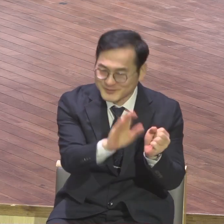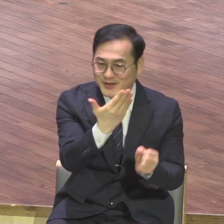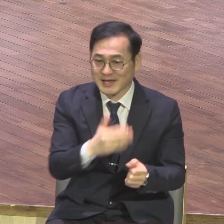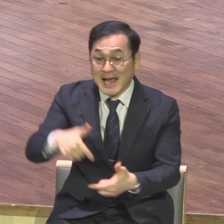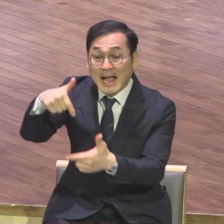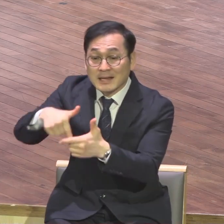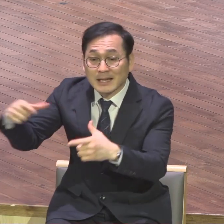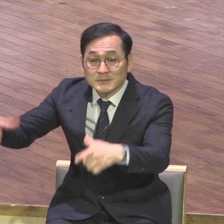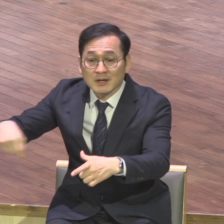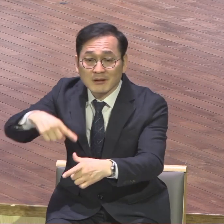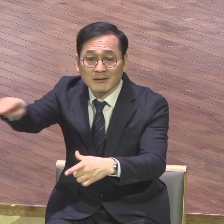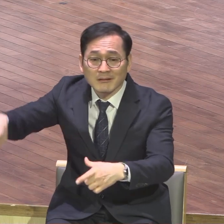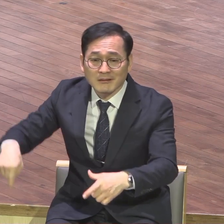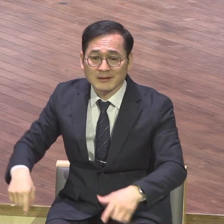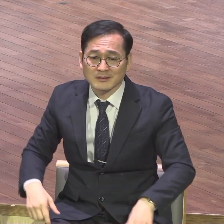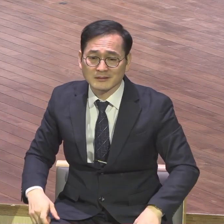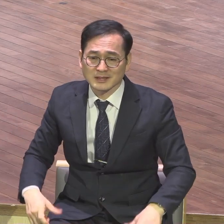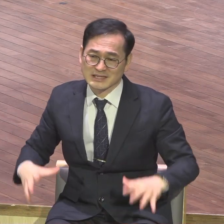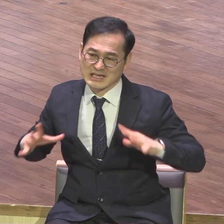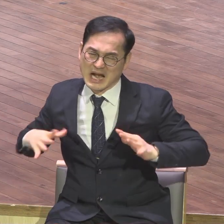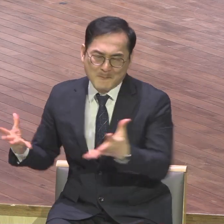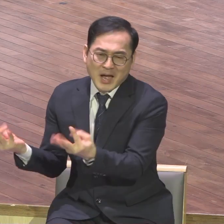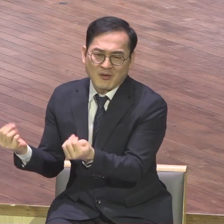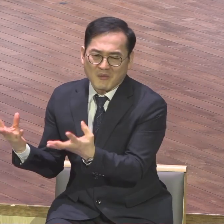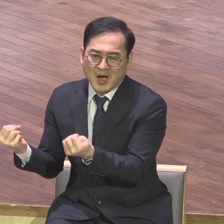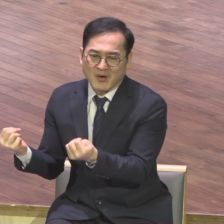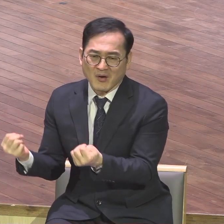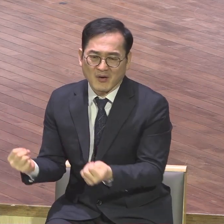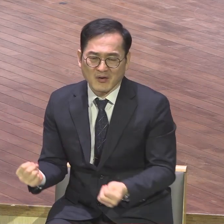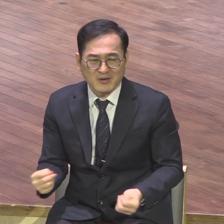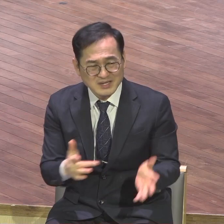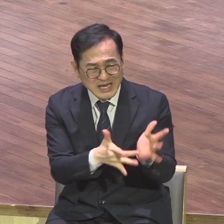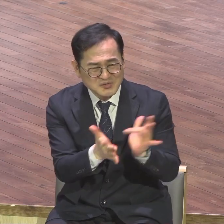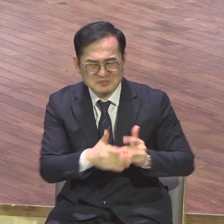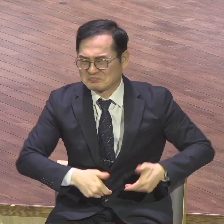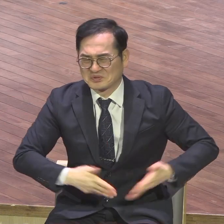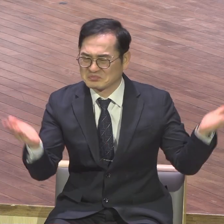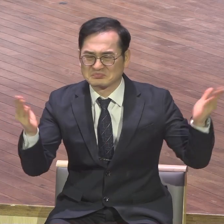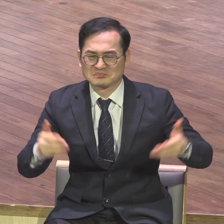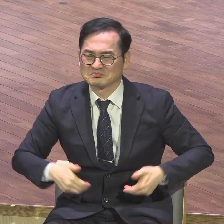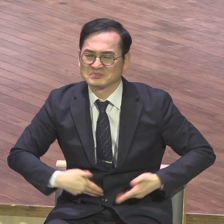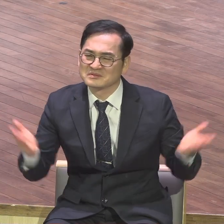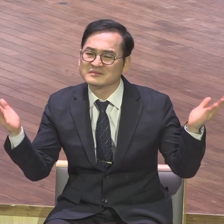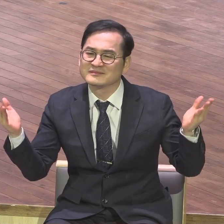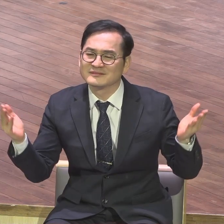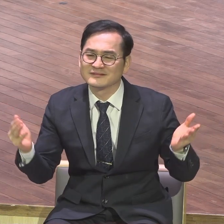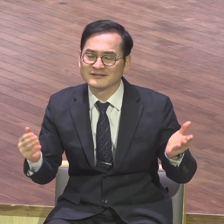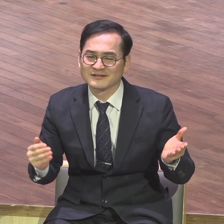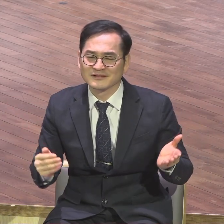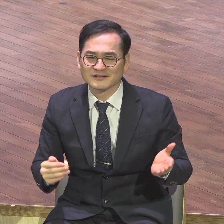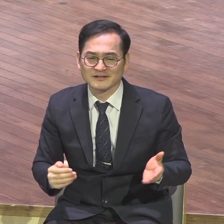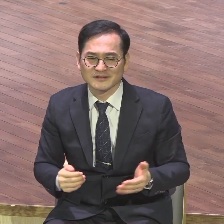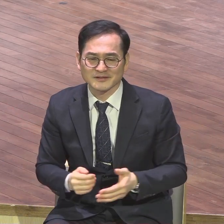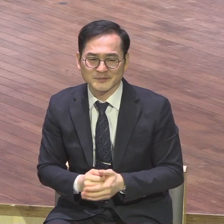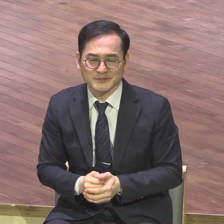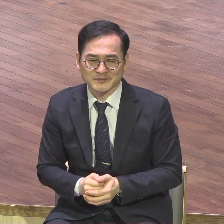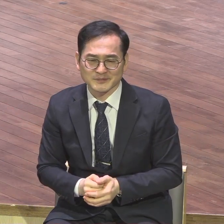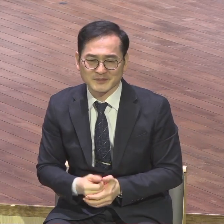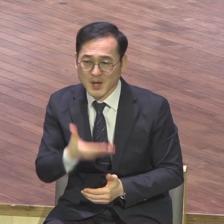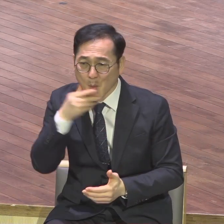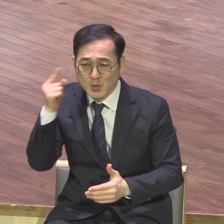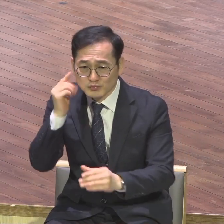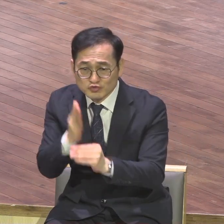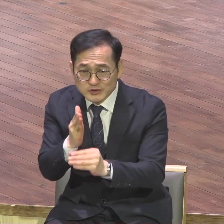강남에는요, 복음이 안 들어가요. 그래서 이 복음 운동하는 교회가 없어요.